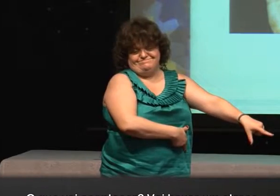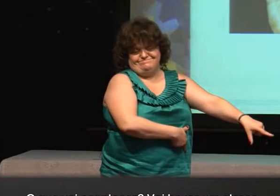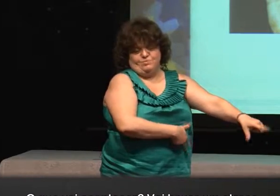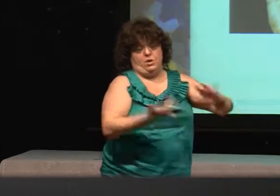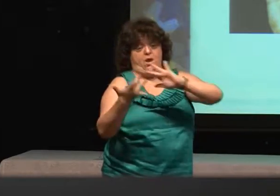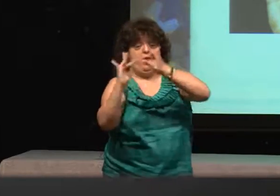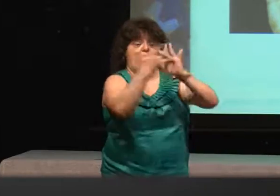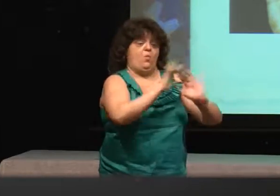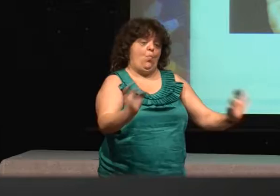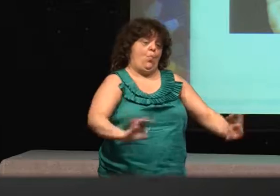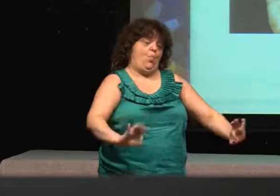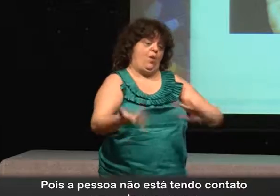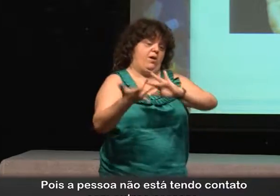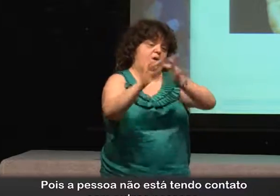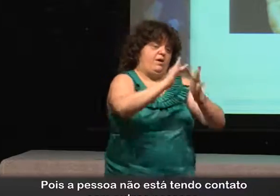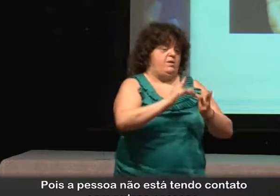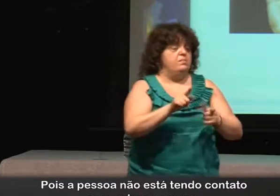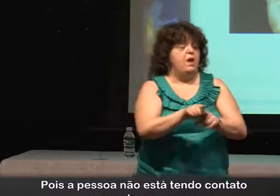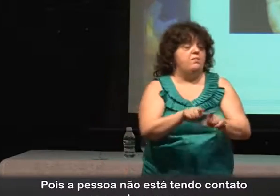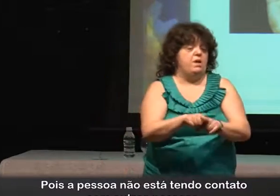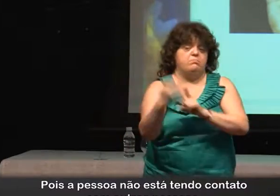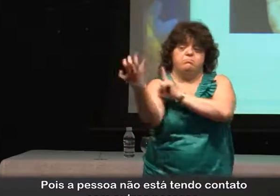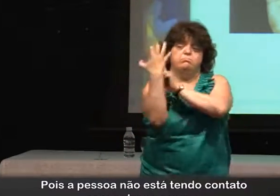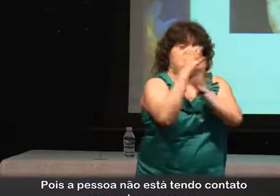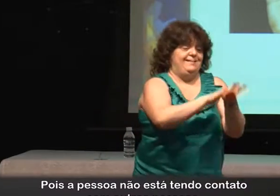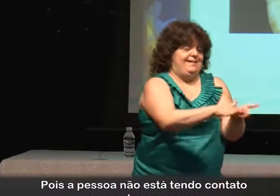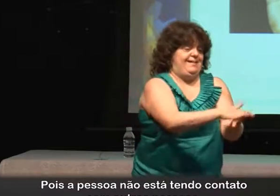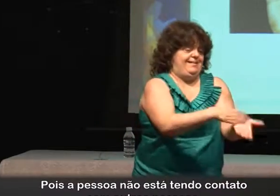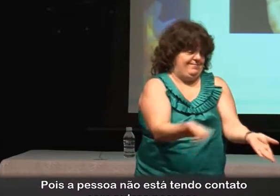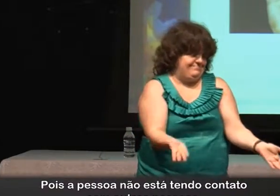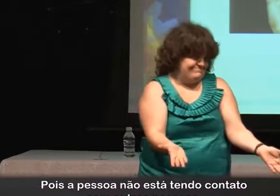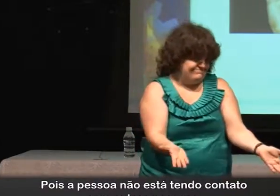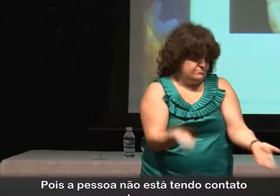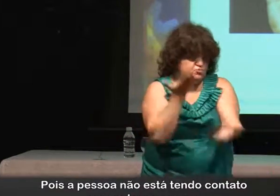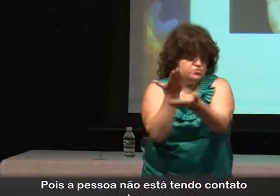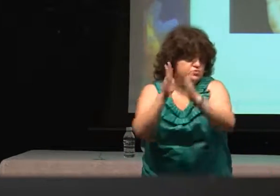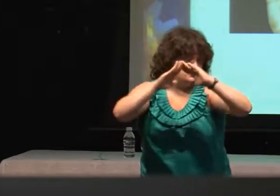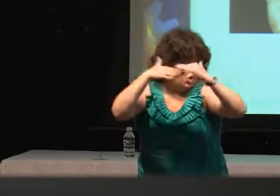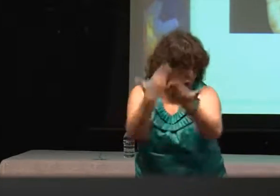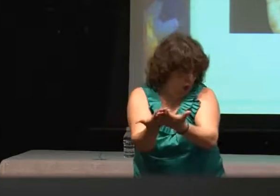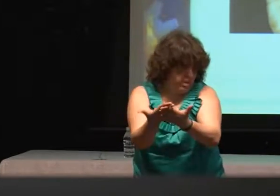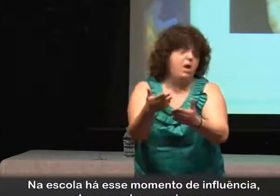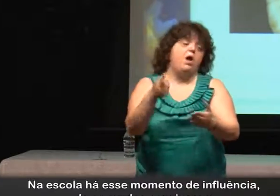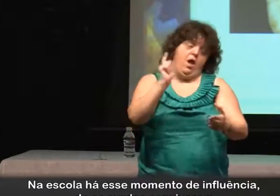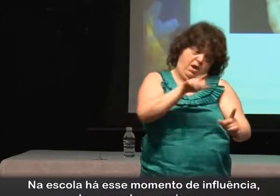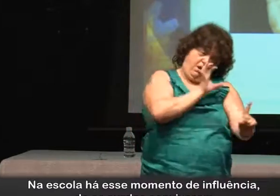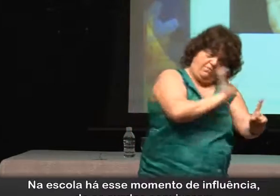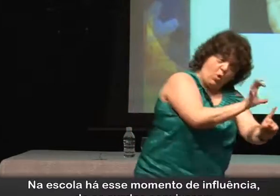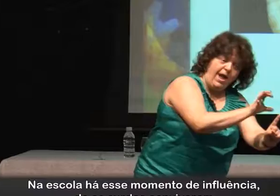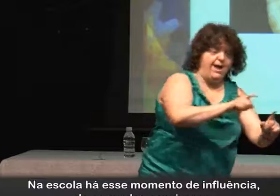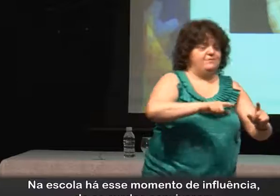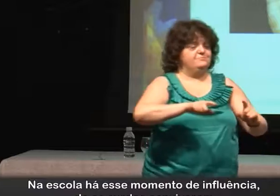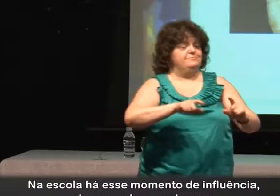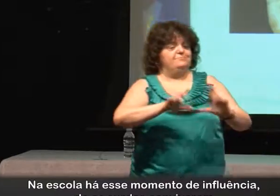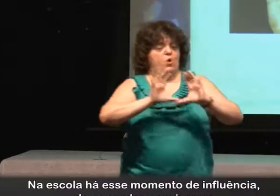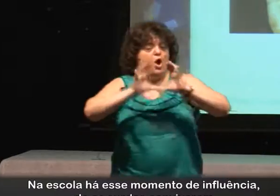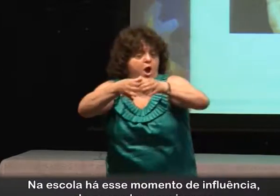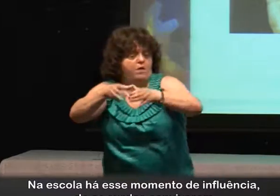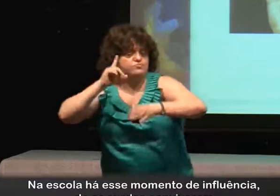atraso. Porque a pessoa não está tendo contato com outras pessoas. Na escola, há esse momento